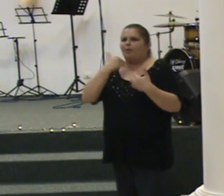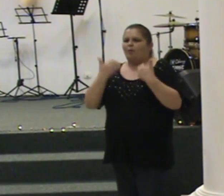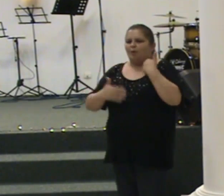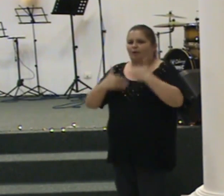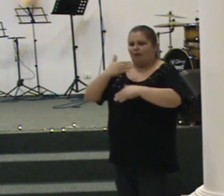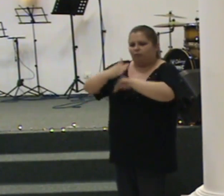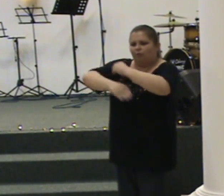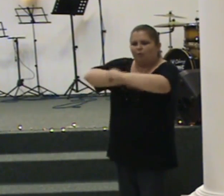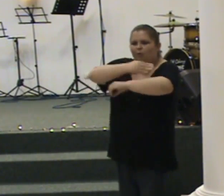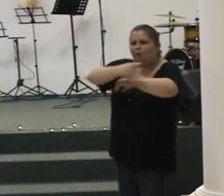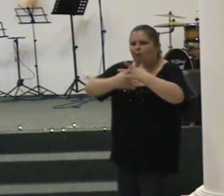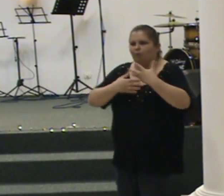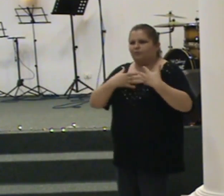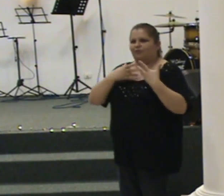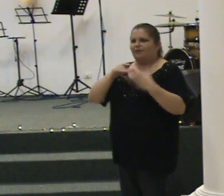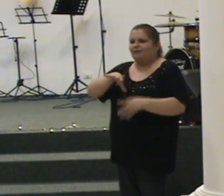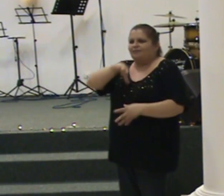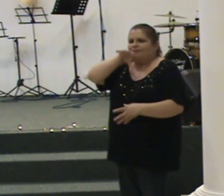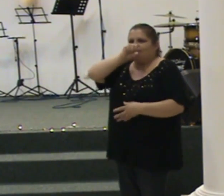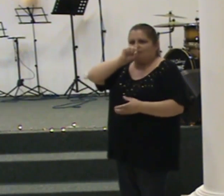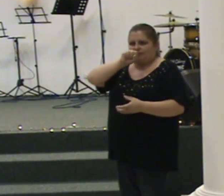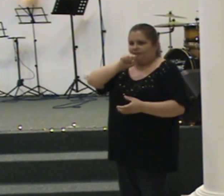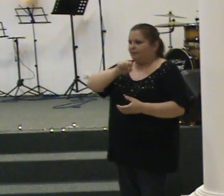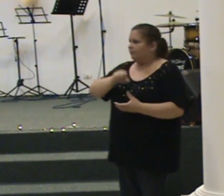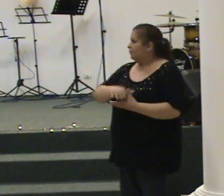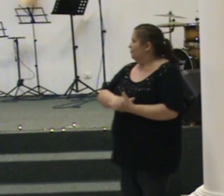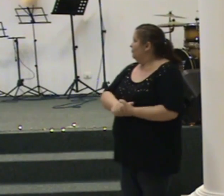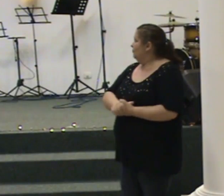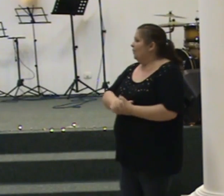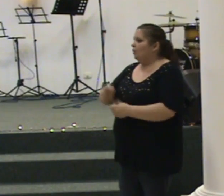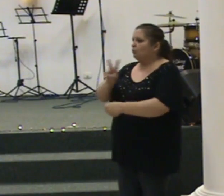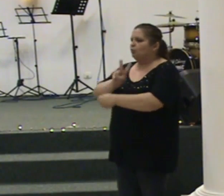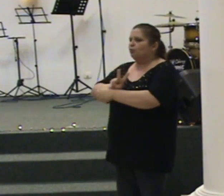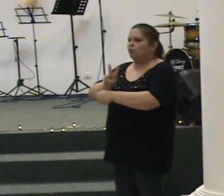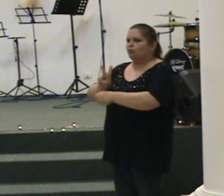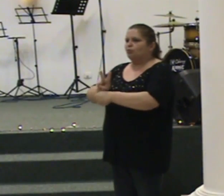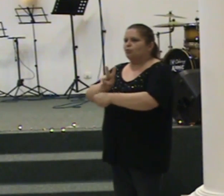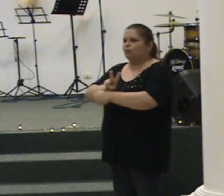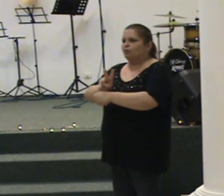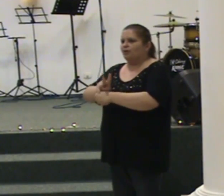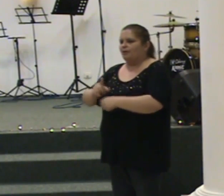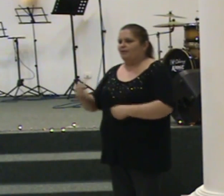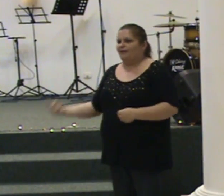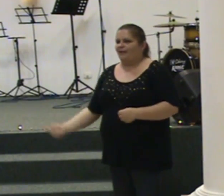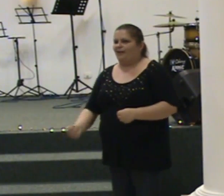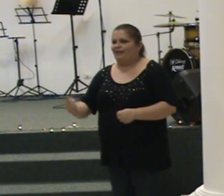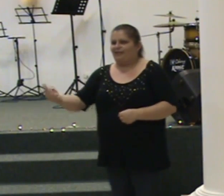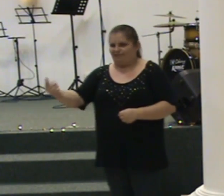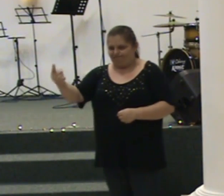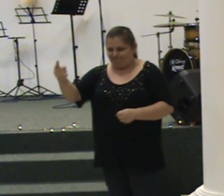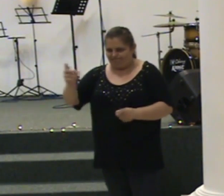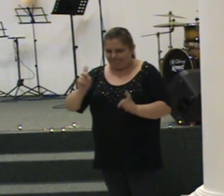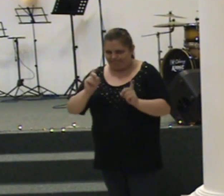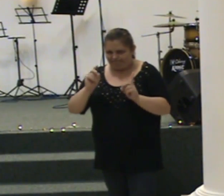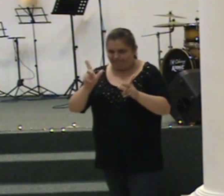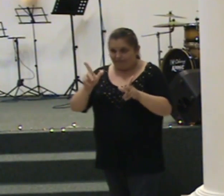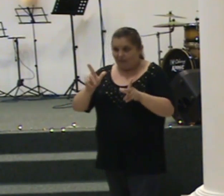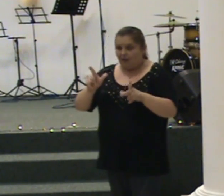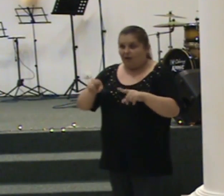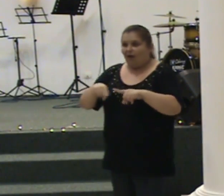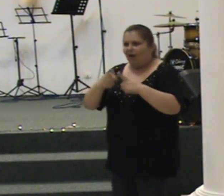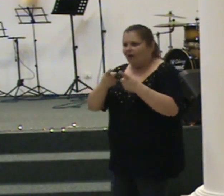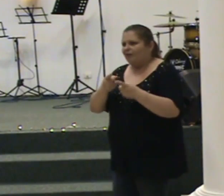quando o embalsamento de um corpo é para que haja uma eternidade, né? Então estava